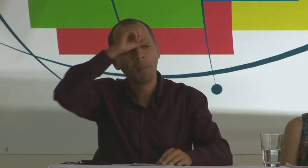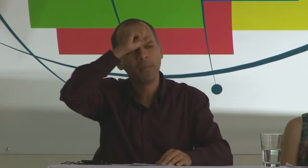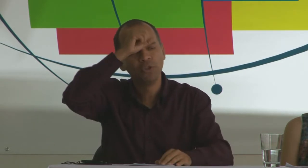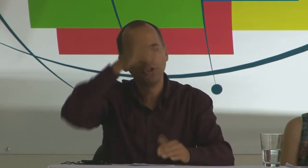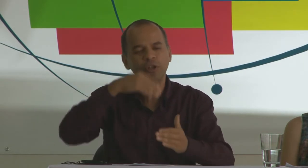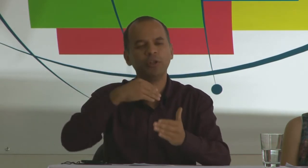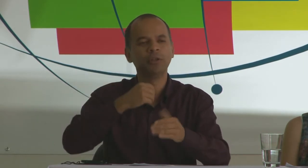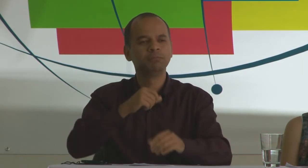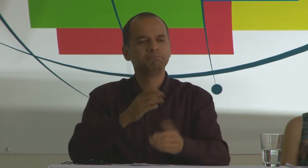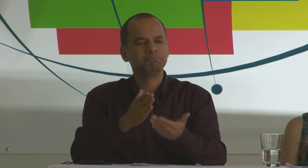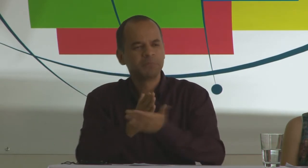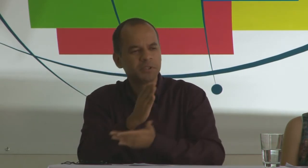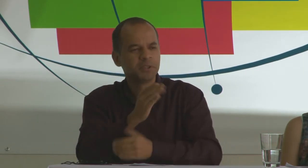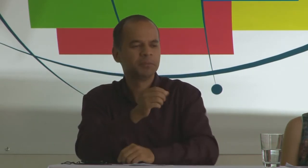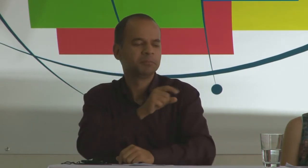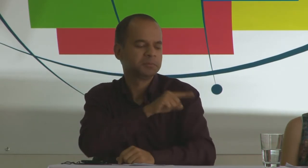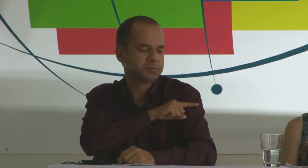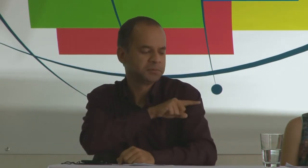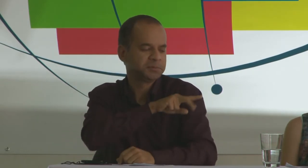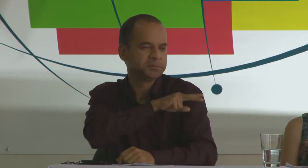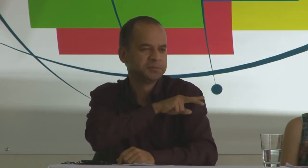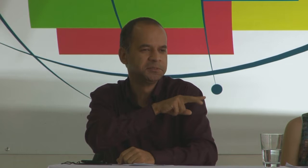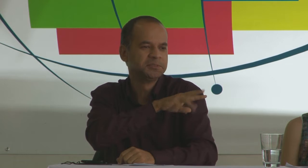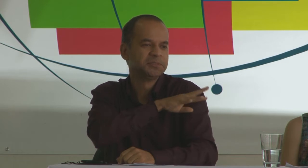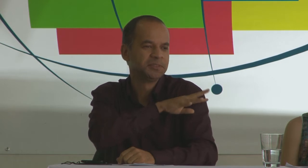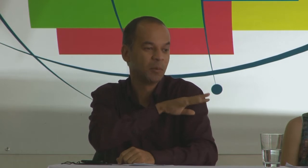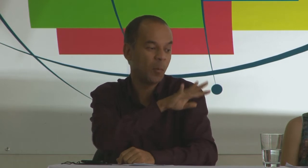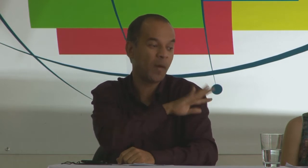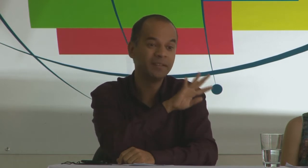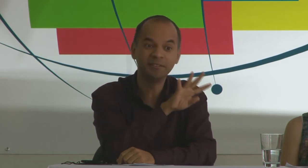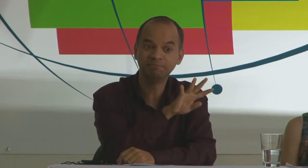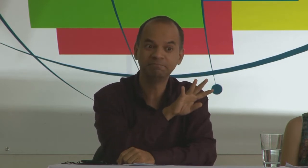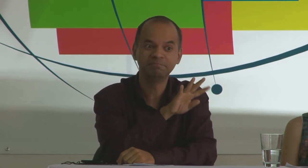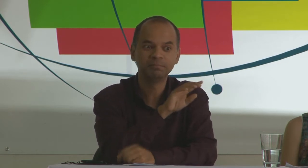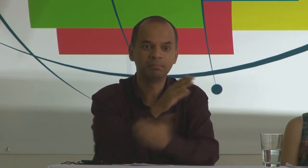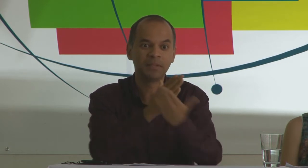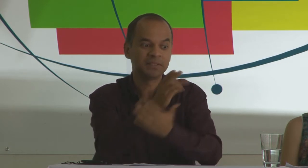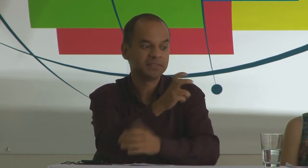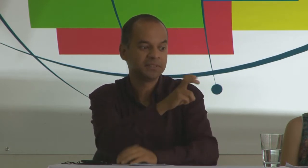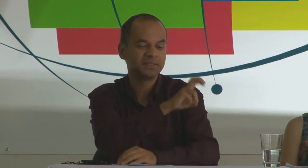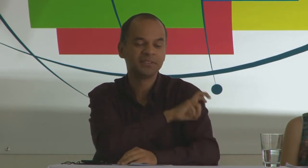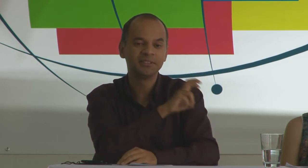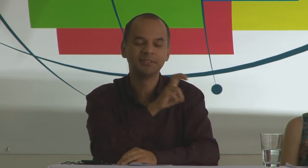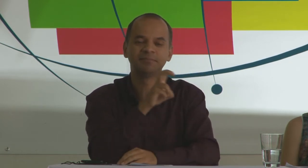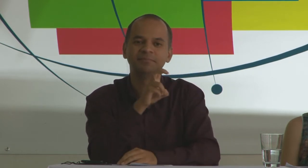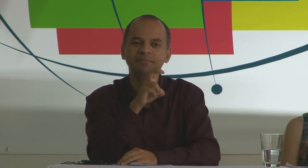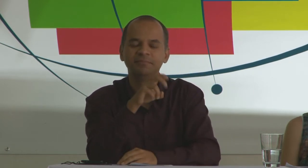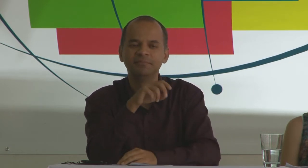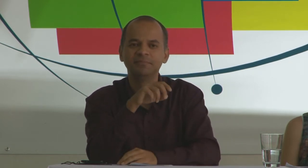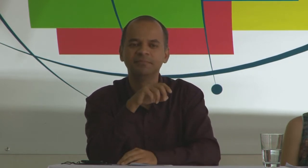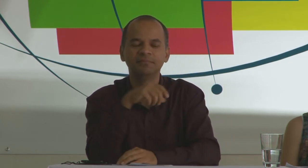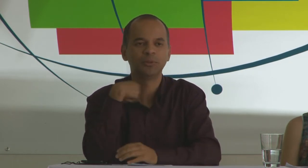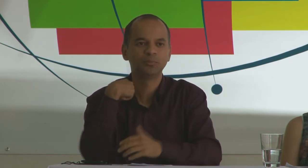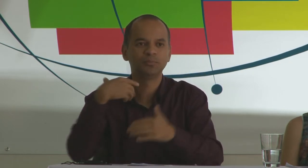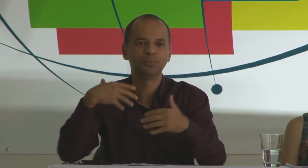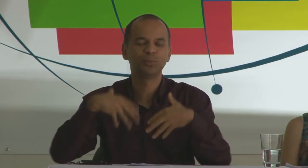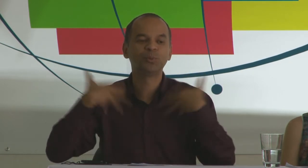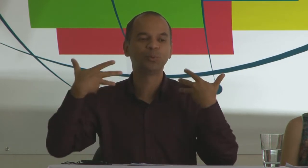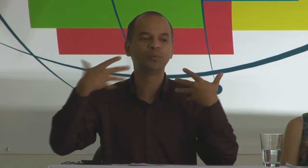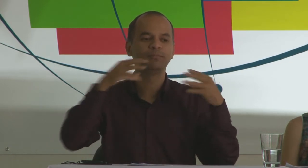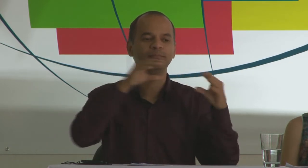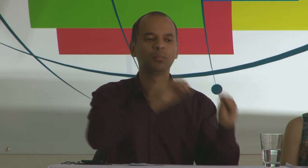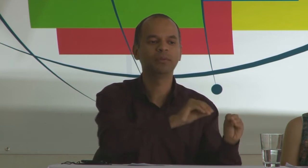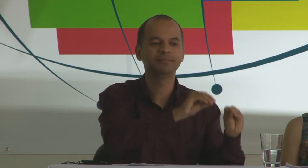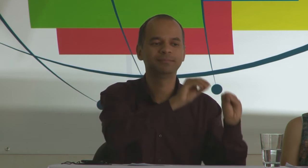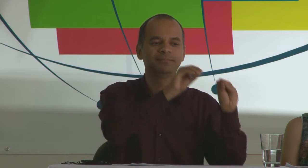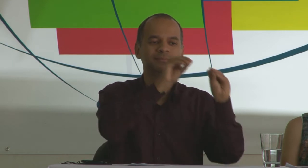senti feliz, eu consegui aprender várias coisas, eu consegui passar de ano, avançar nas séries, até o plano